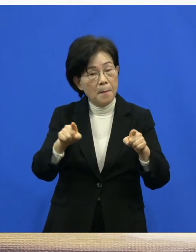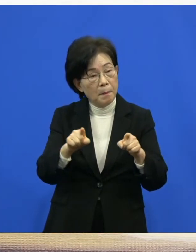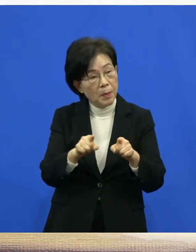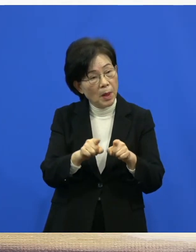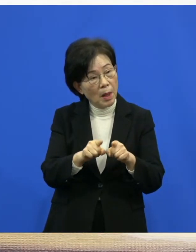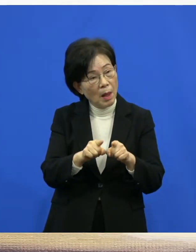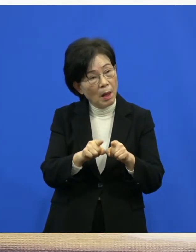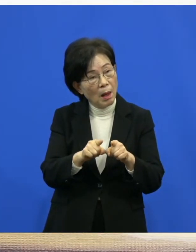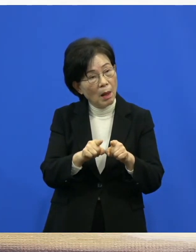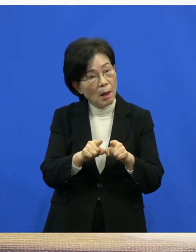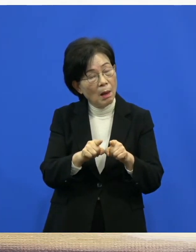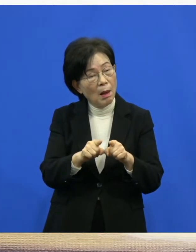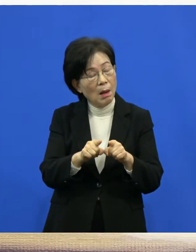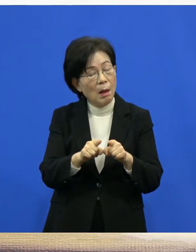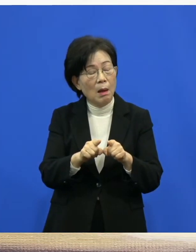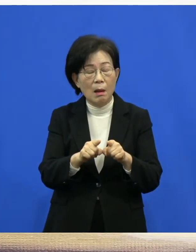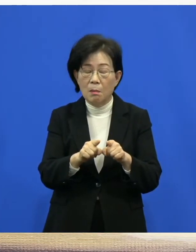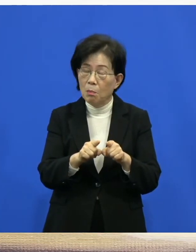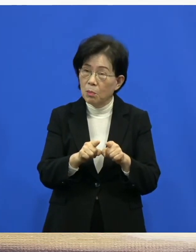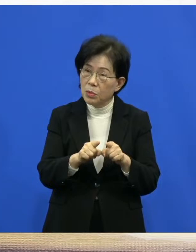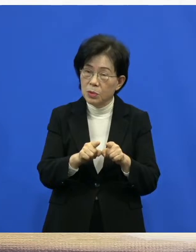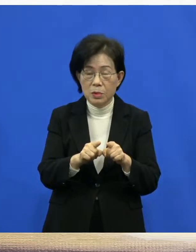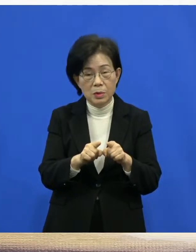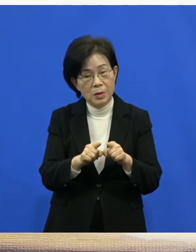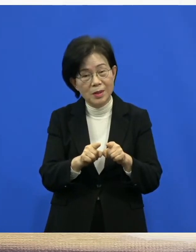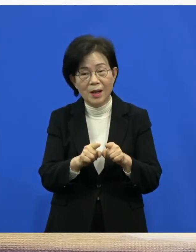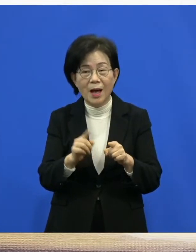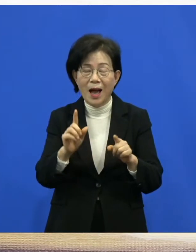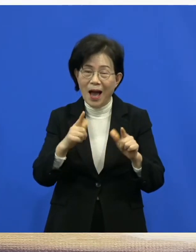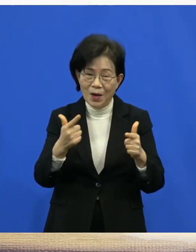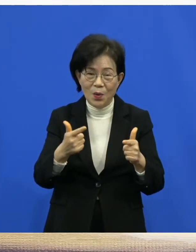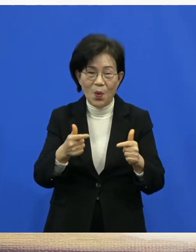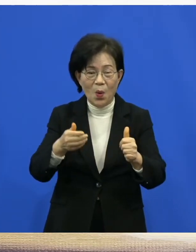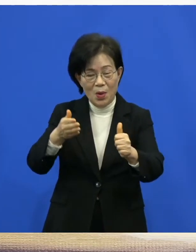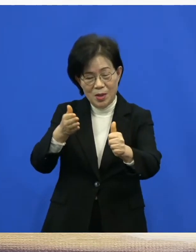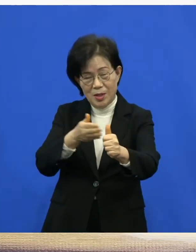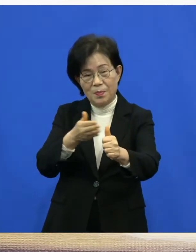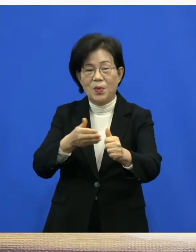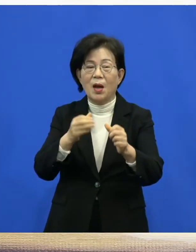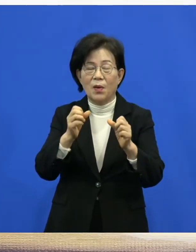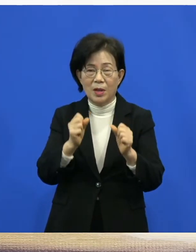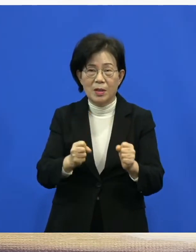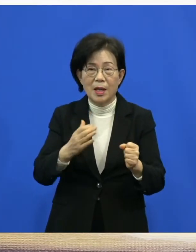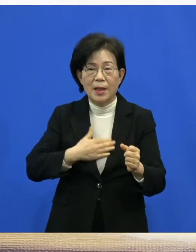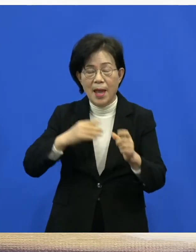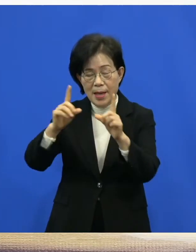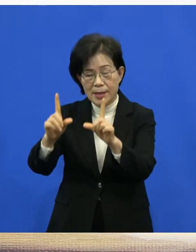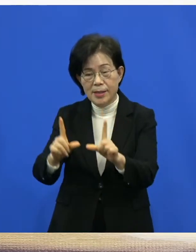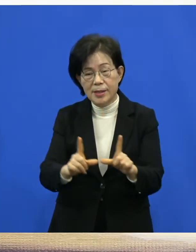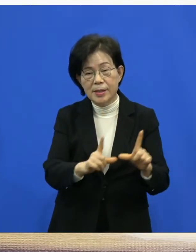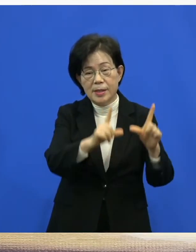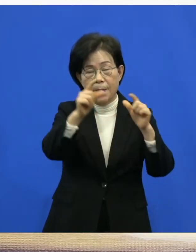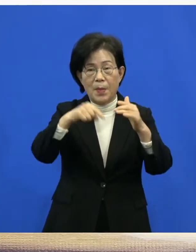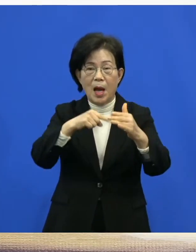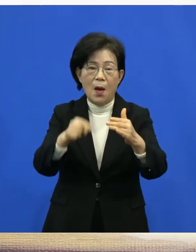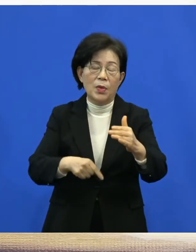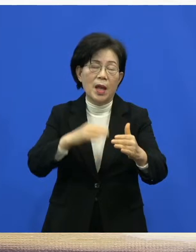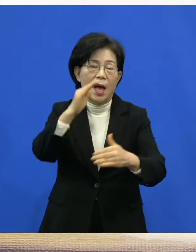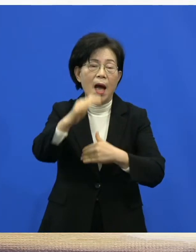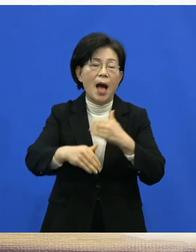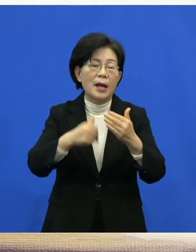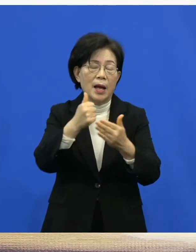함께 있을게 이게 아니에요. 함께 하신다는 말은 내 삶 속에 하나님이